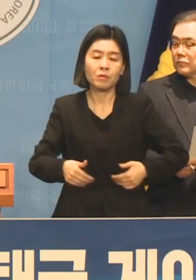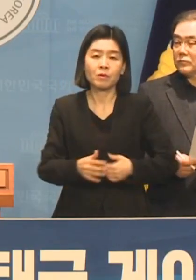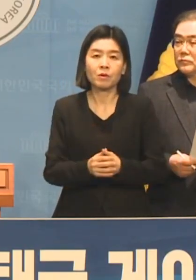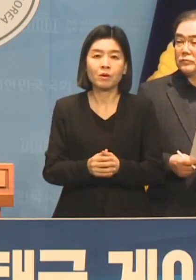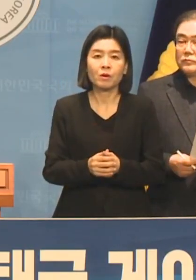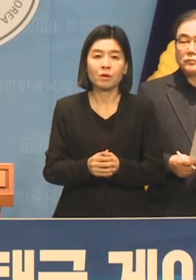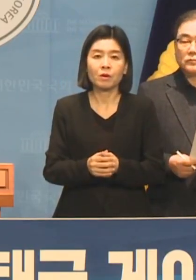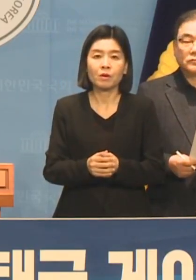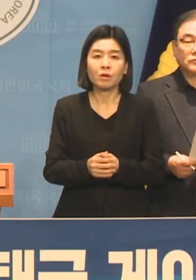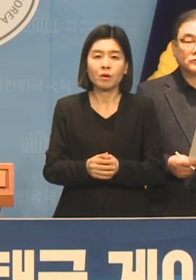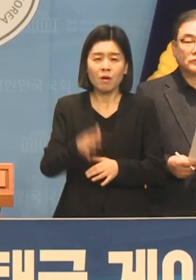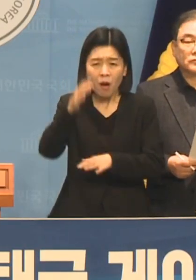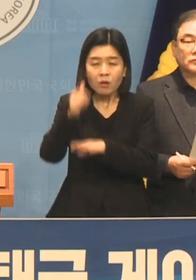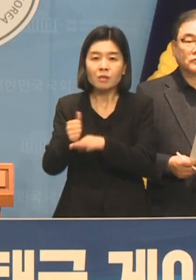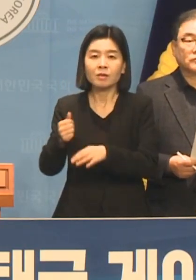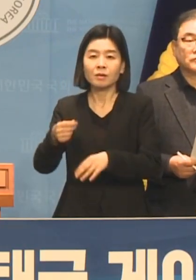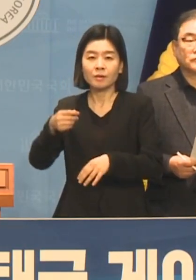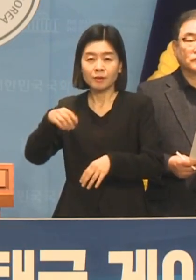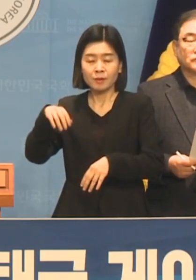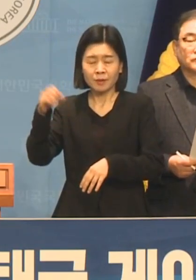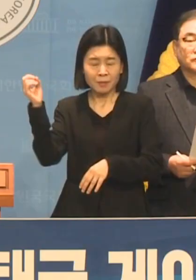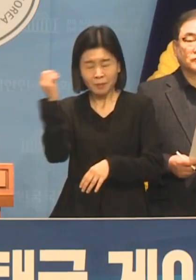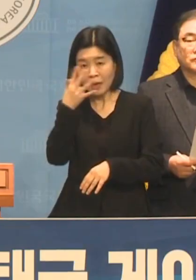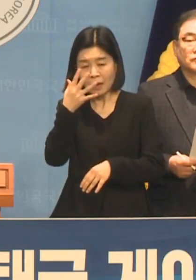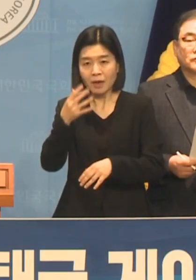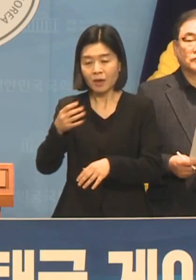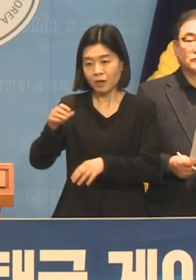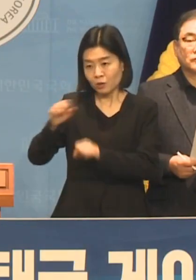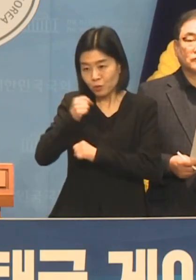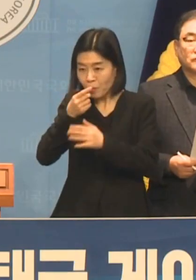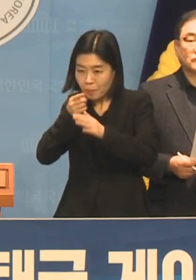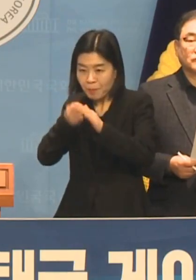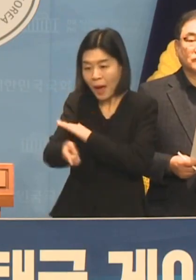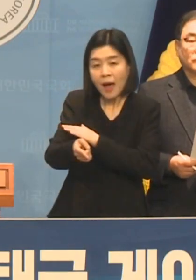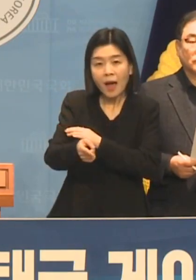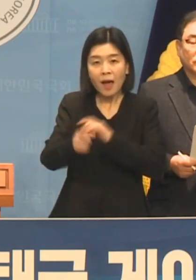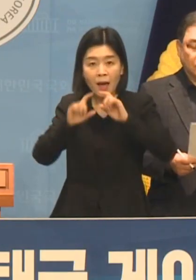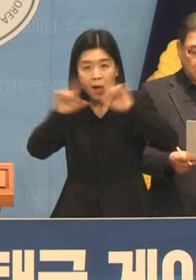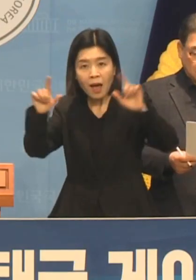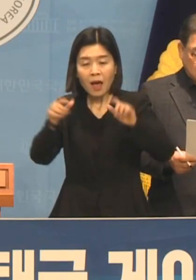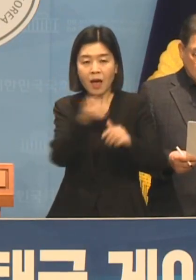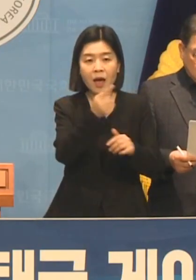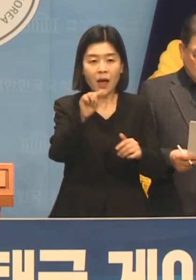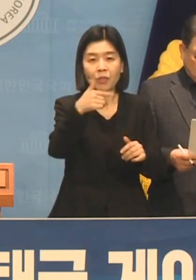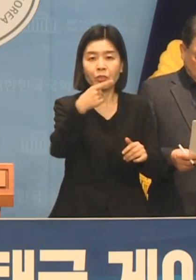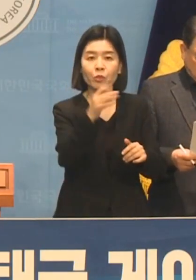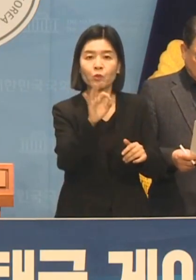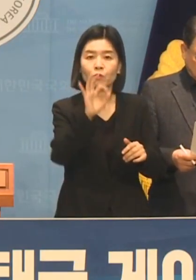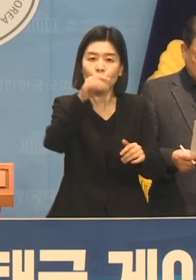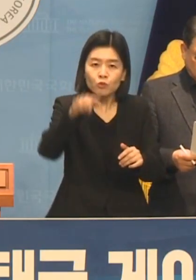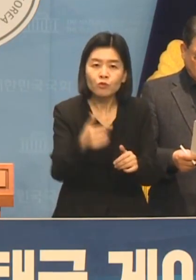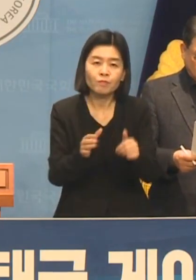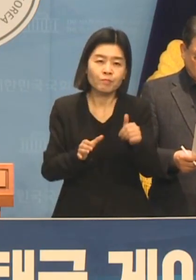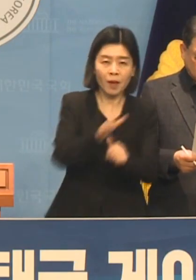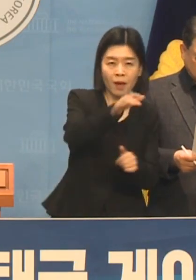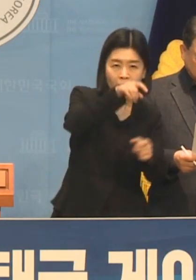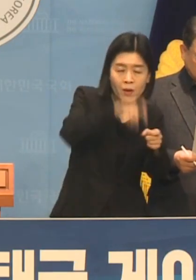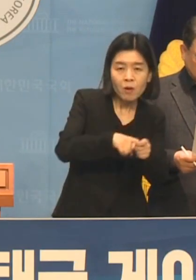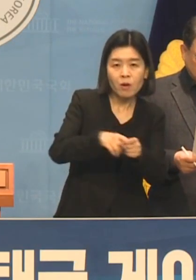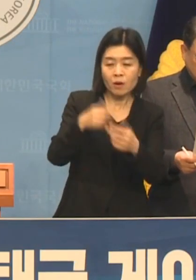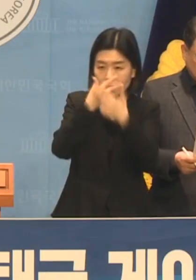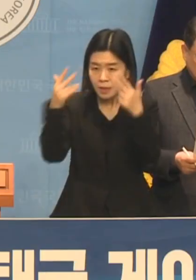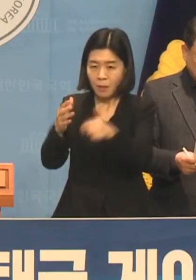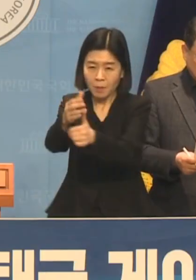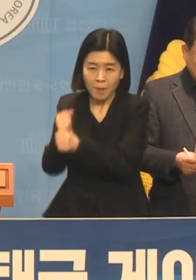끝내는 비상계엄 되던 날 한동훈을 제거하기 위해서 이재명을 체포하고